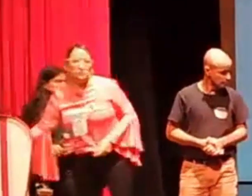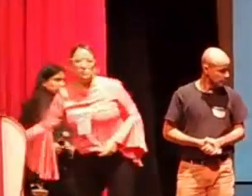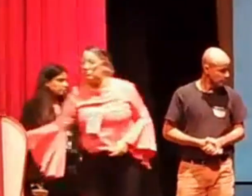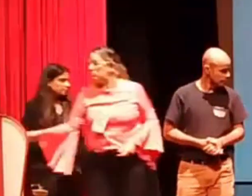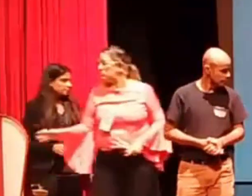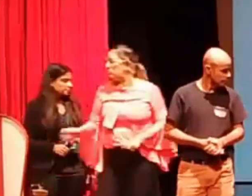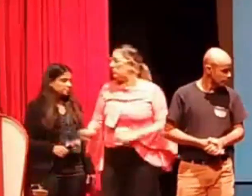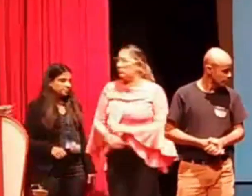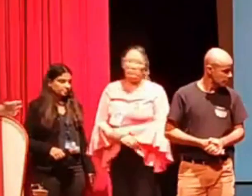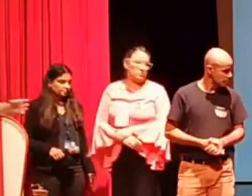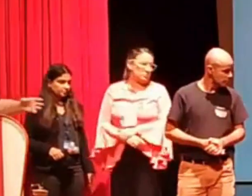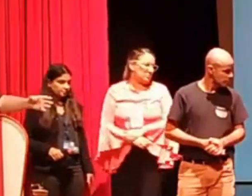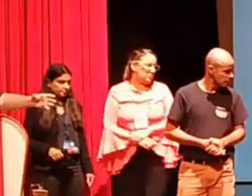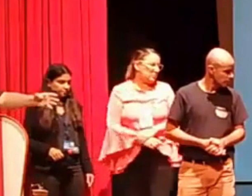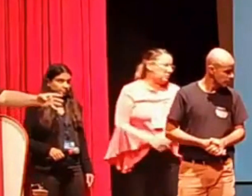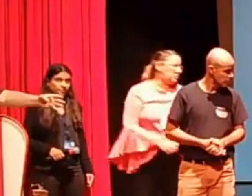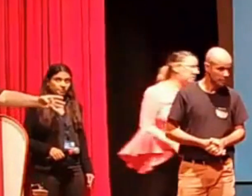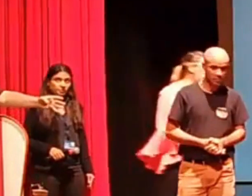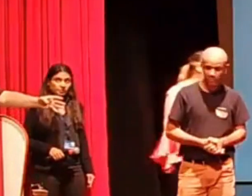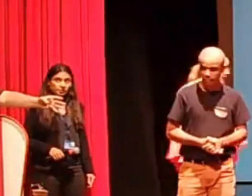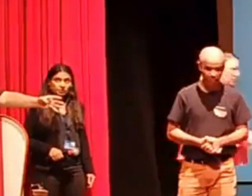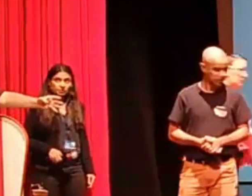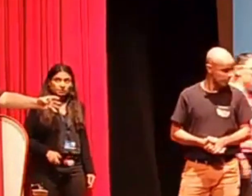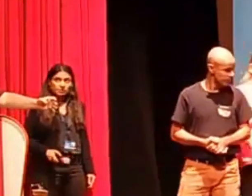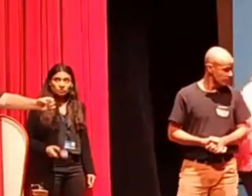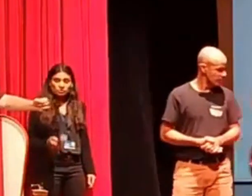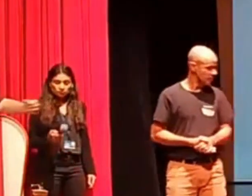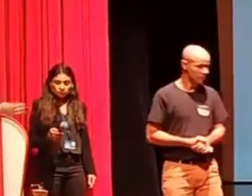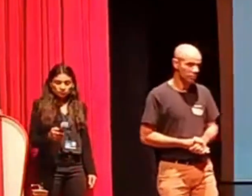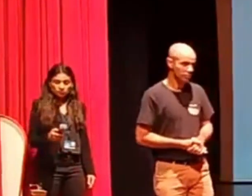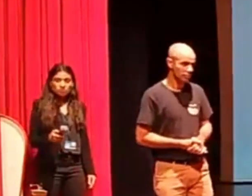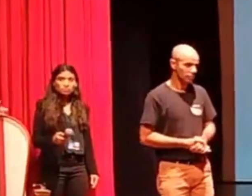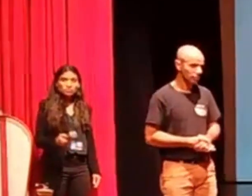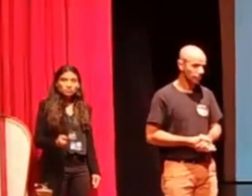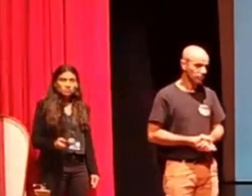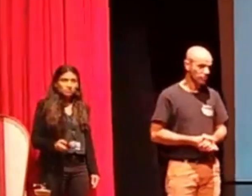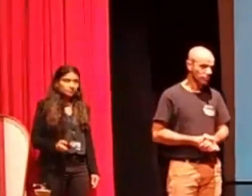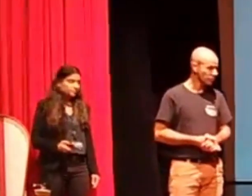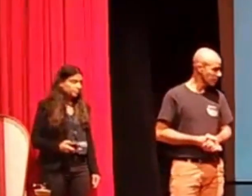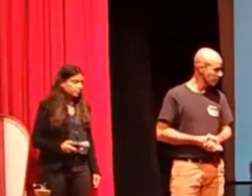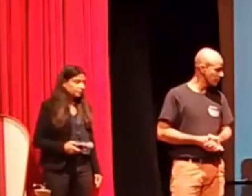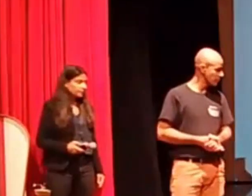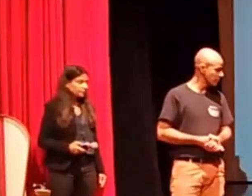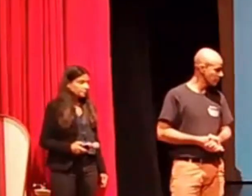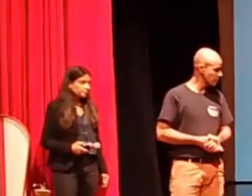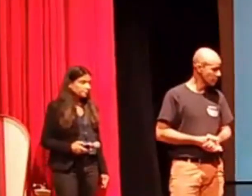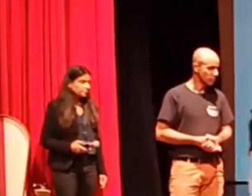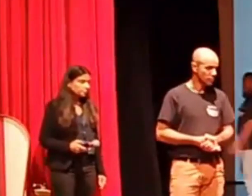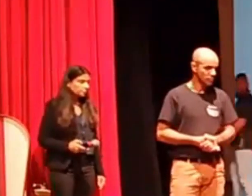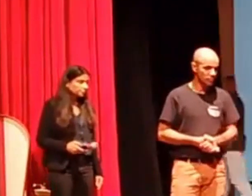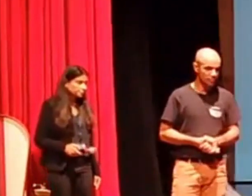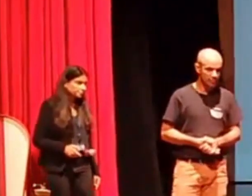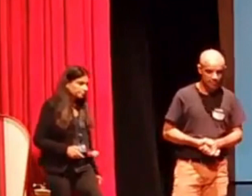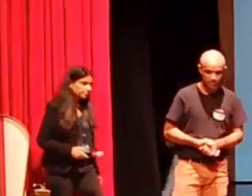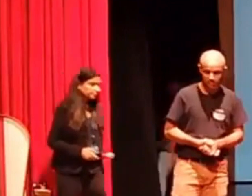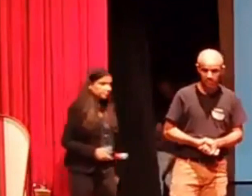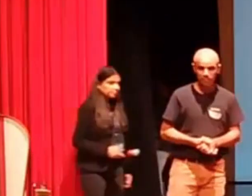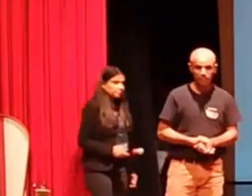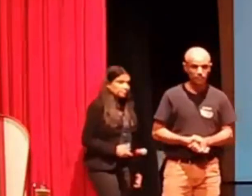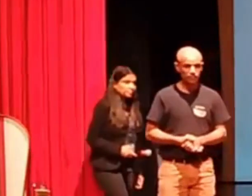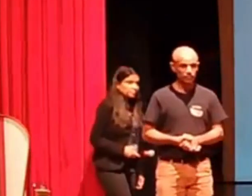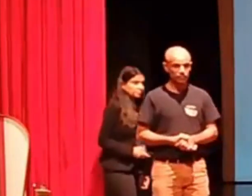A gente pede às palestrantes, por gentileza, que venham aqui acima. A gente vai fazer as perguntas e elas respondem conforme...